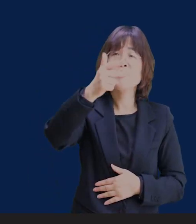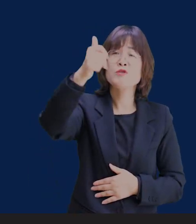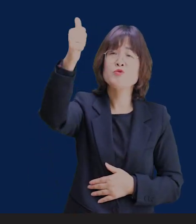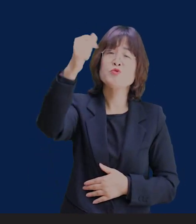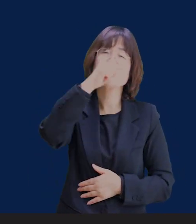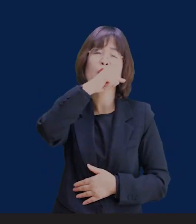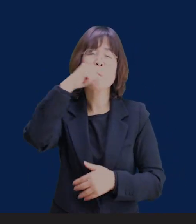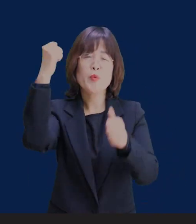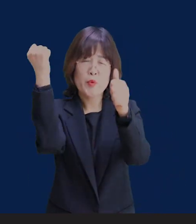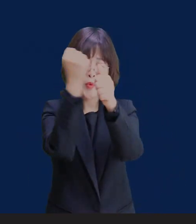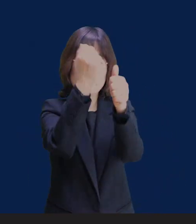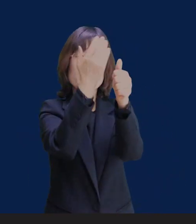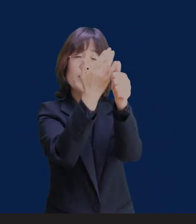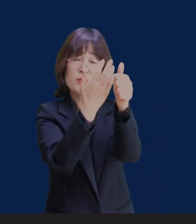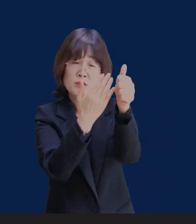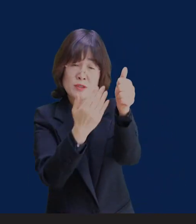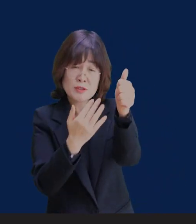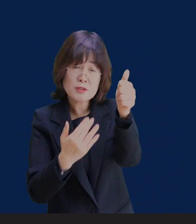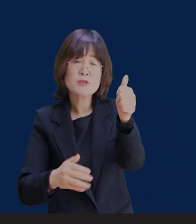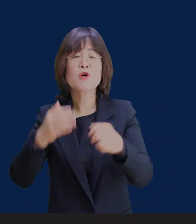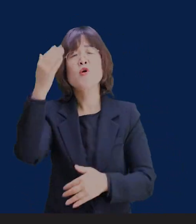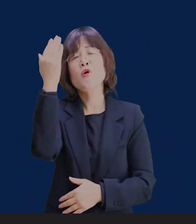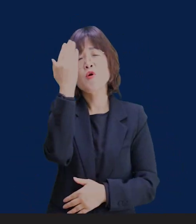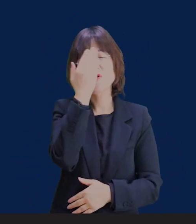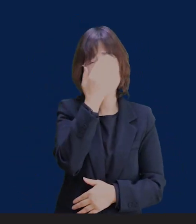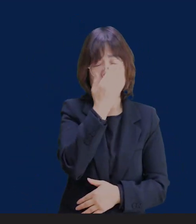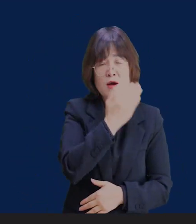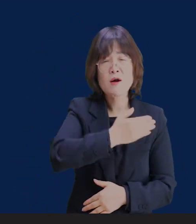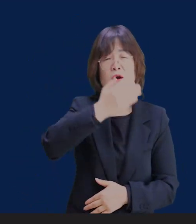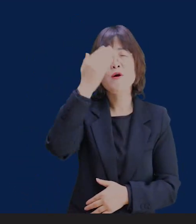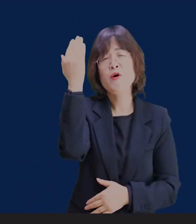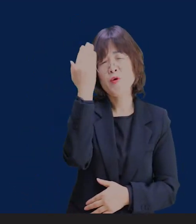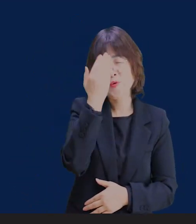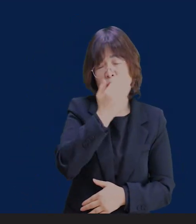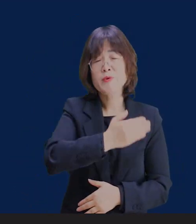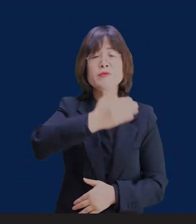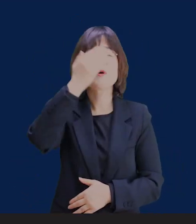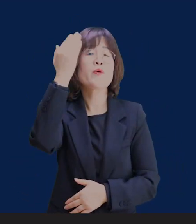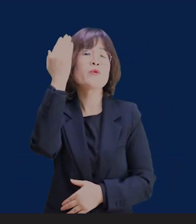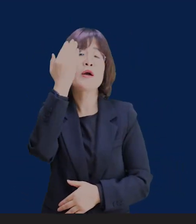내 주의 보혈은